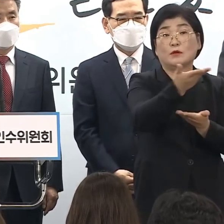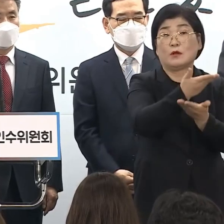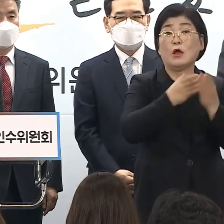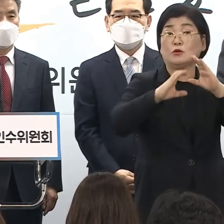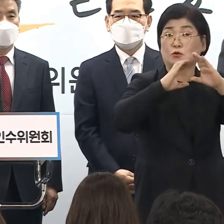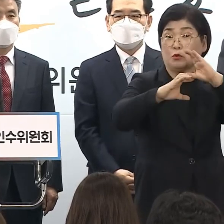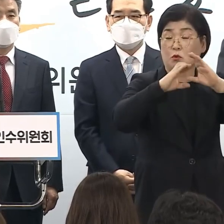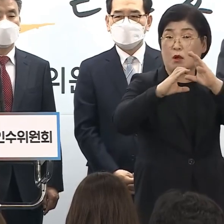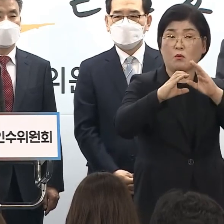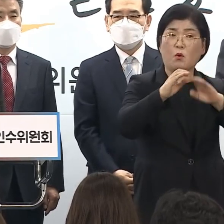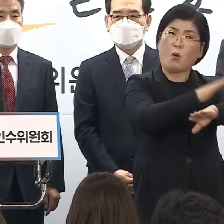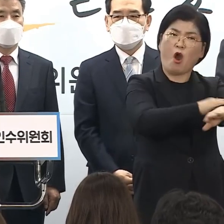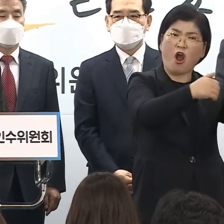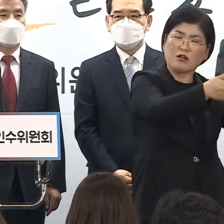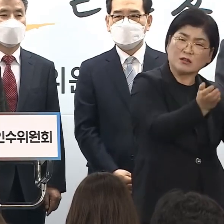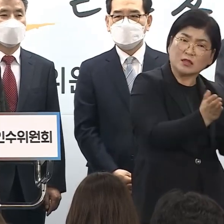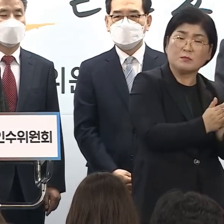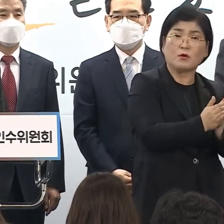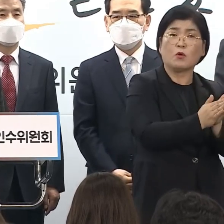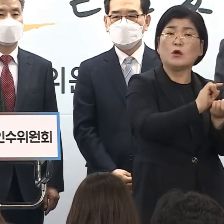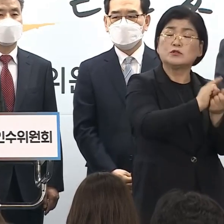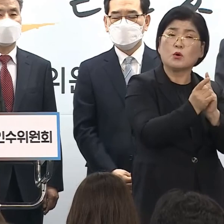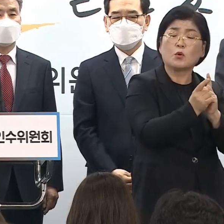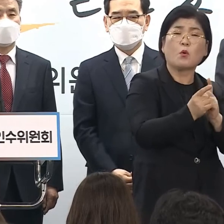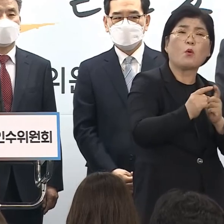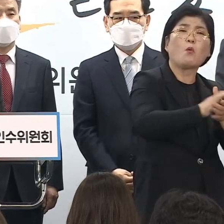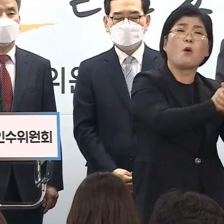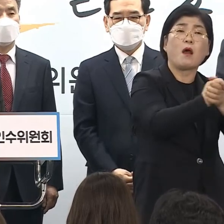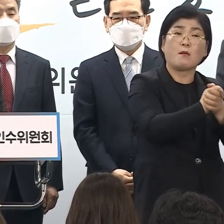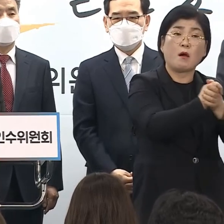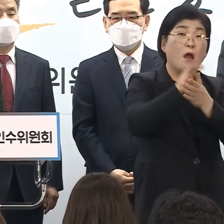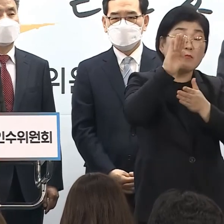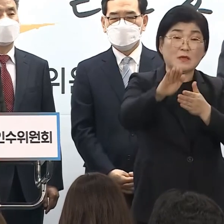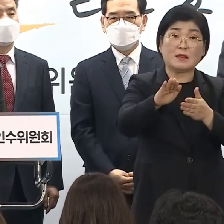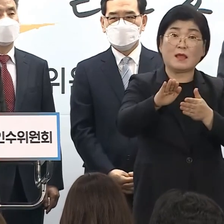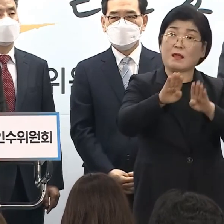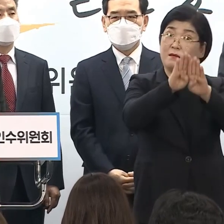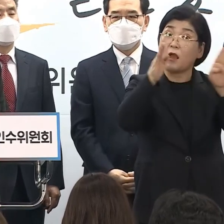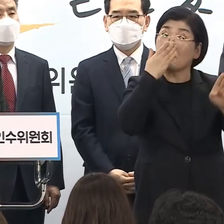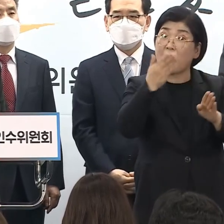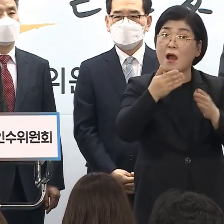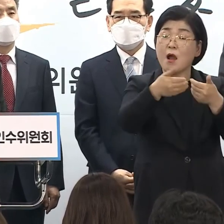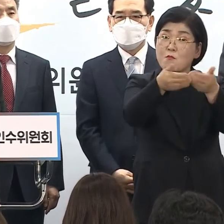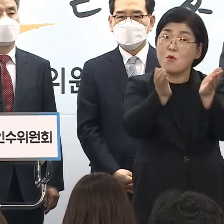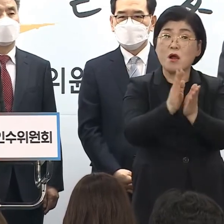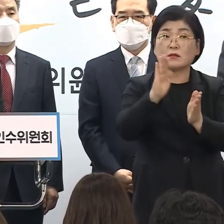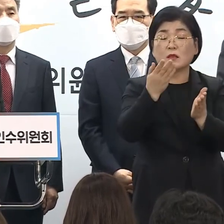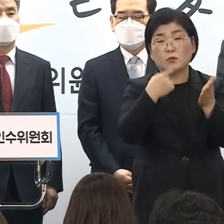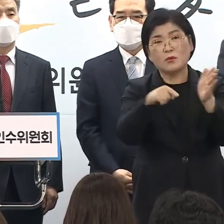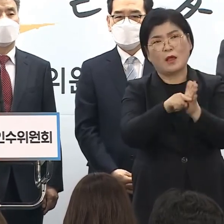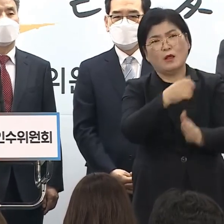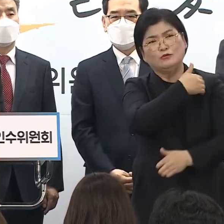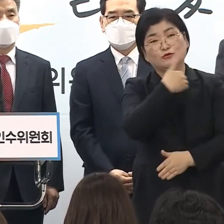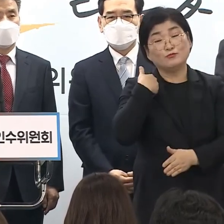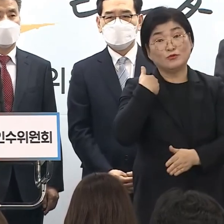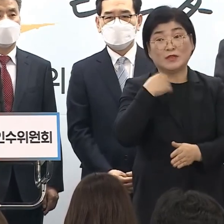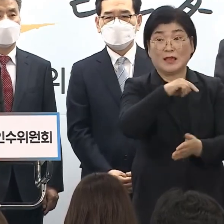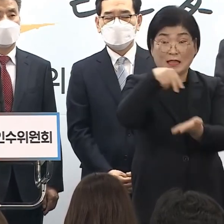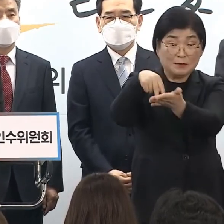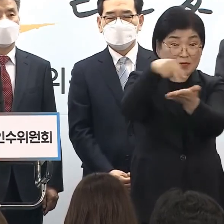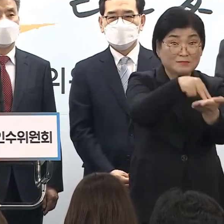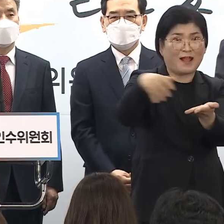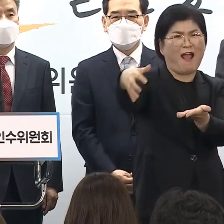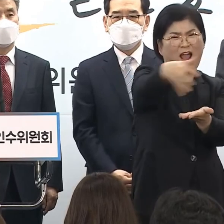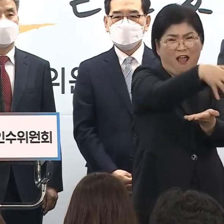다음에 야당과 화합하고 그 다음 미래를 열 수 있는 그런 새로운 부처로 갈 수 있도록 충분한 의견을 수렴할 예정이기 때문에